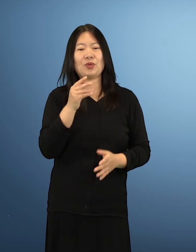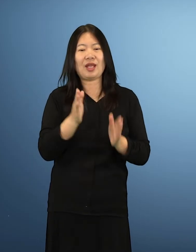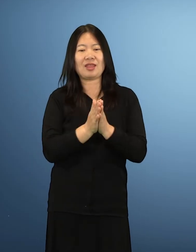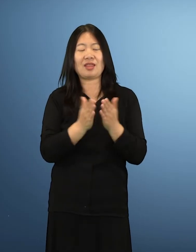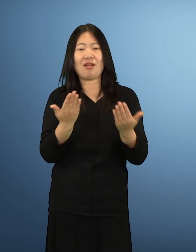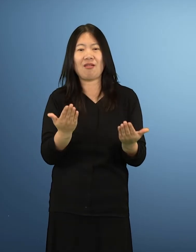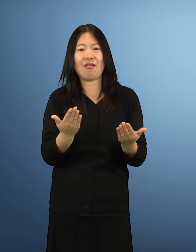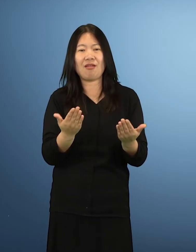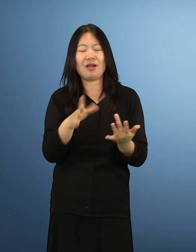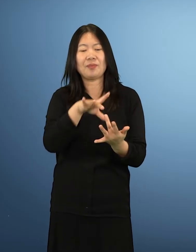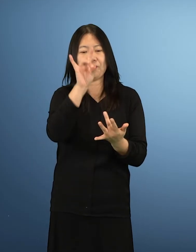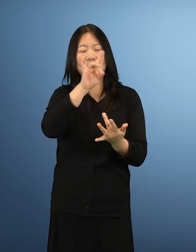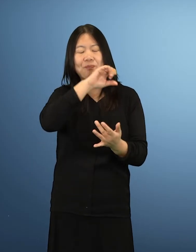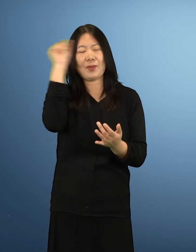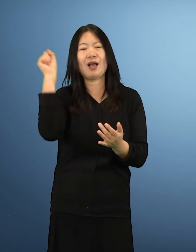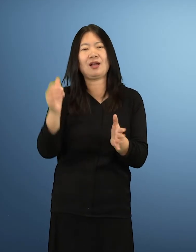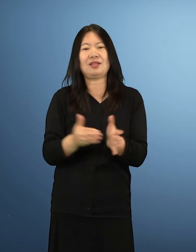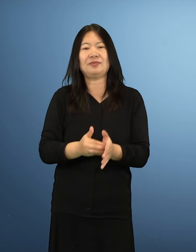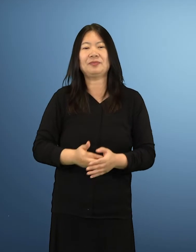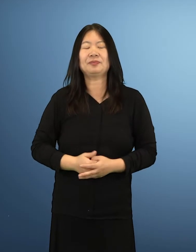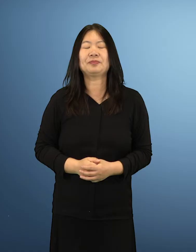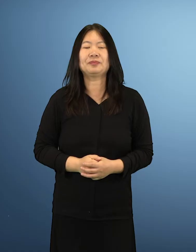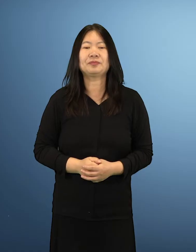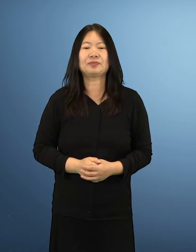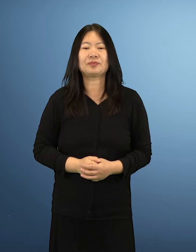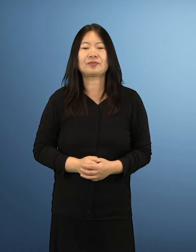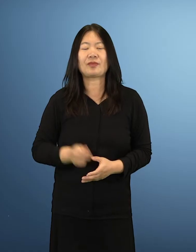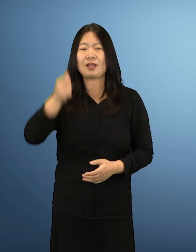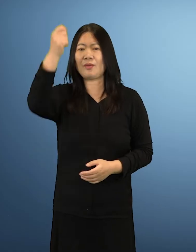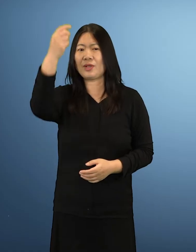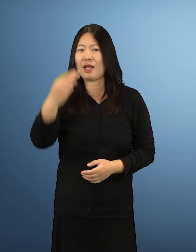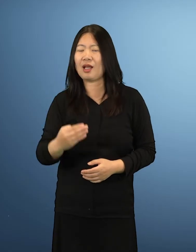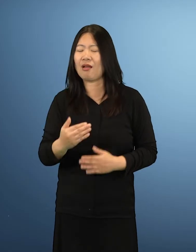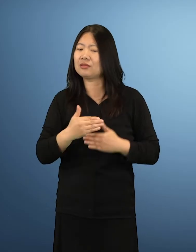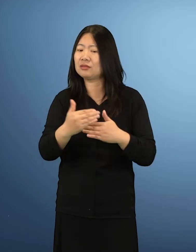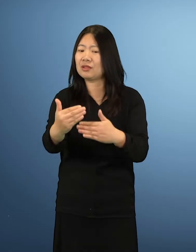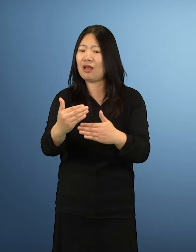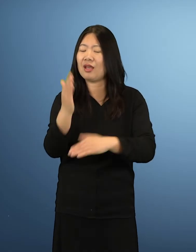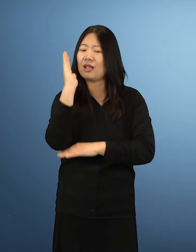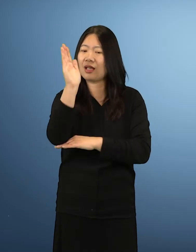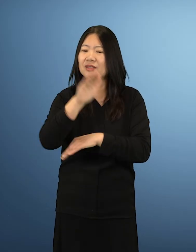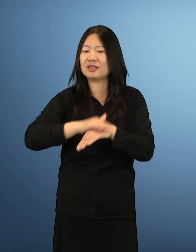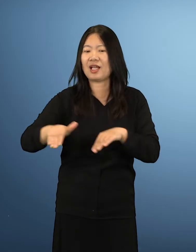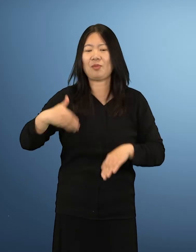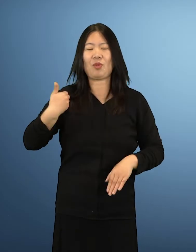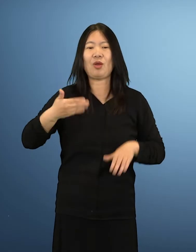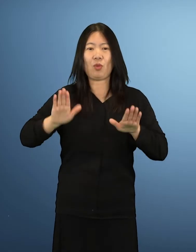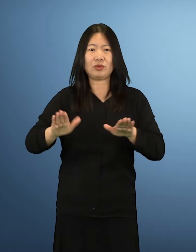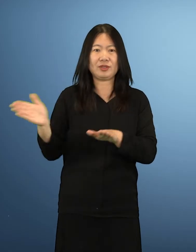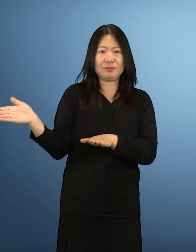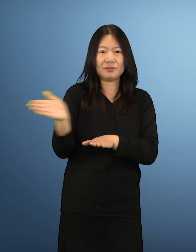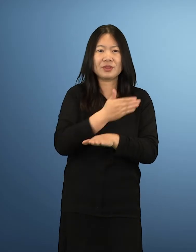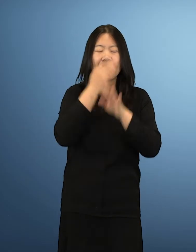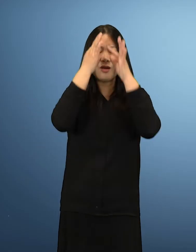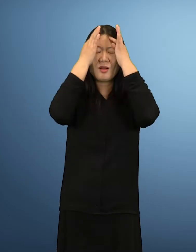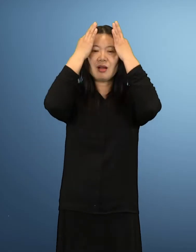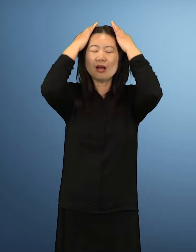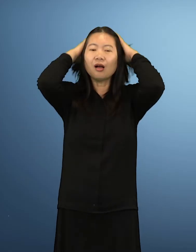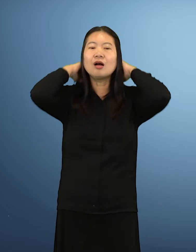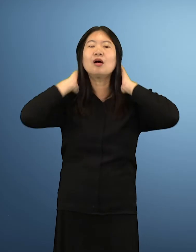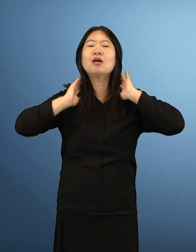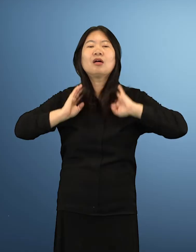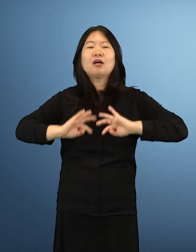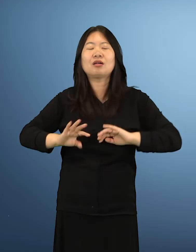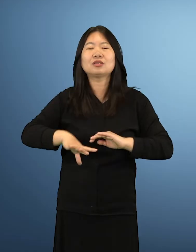요엘서를 채택하게 되었습니다. 몇 차례에 걸쳐 진행될지는 모르겠지만 오늘은